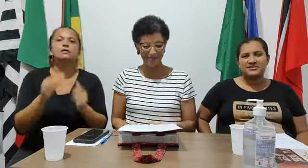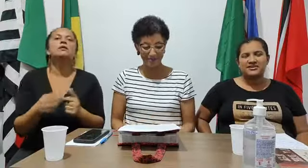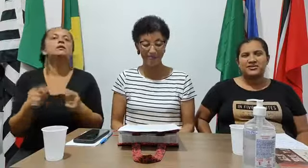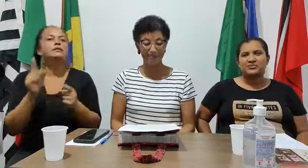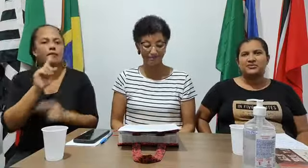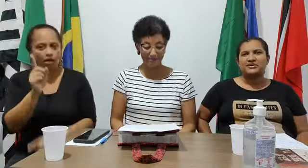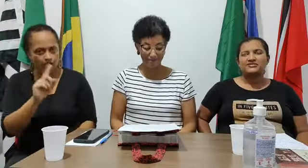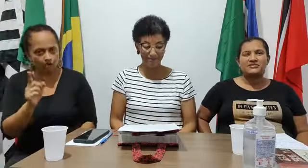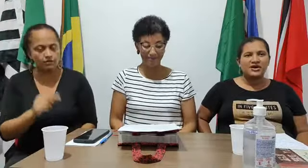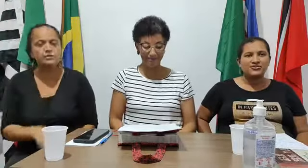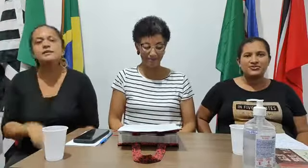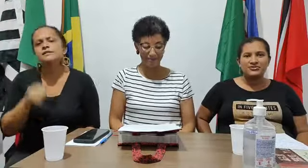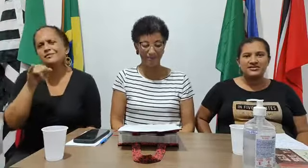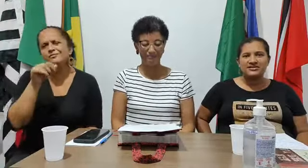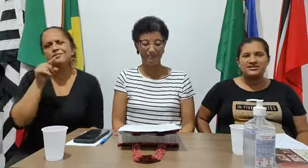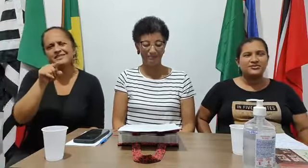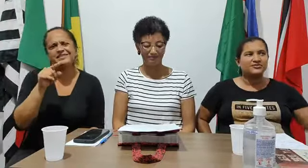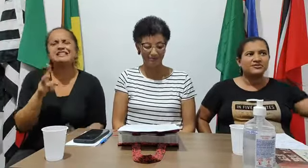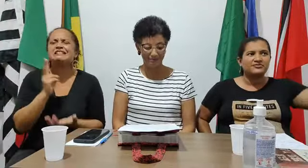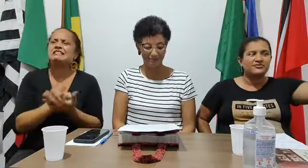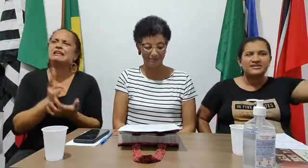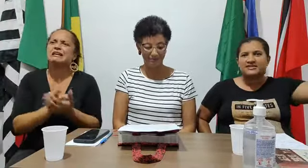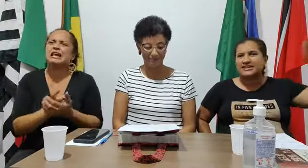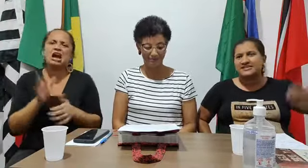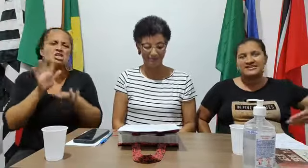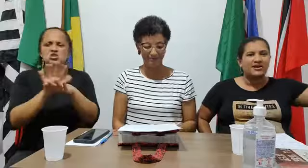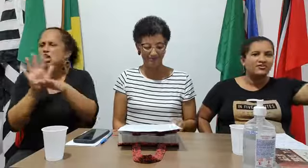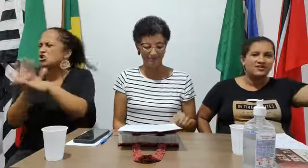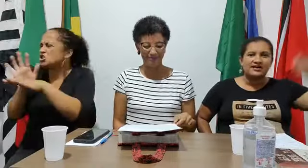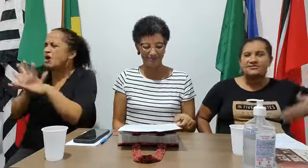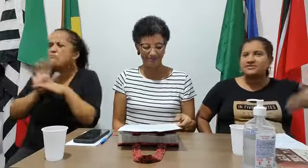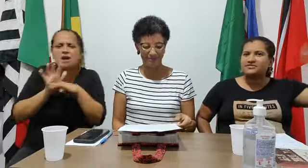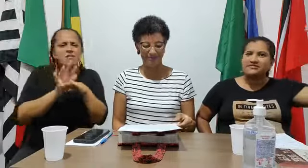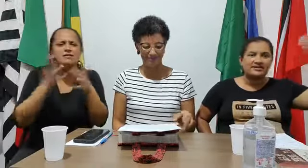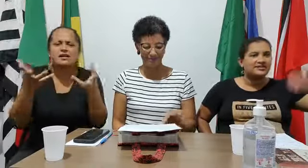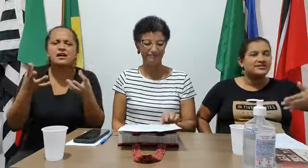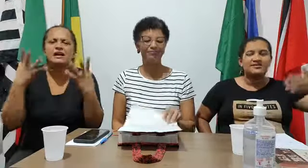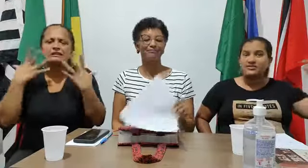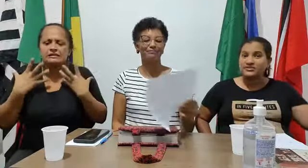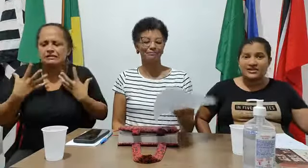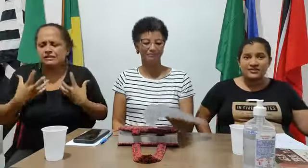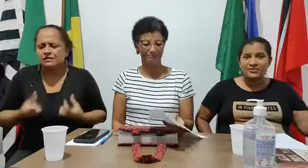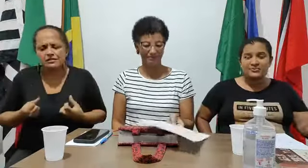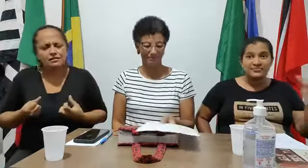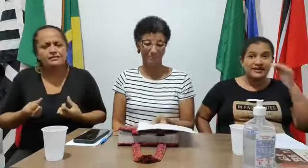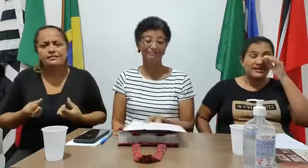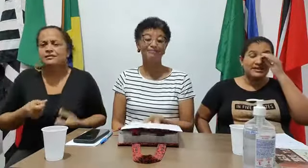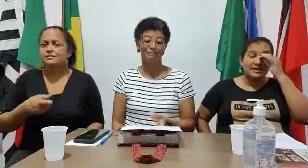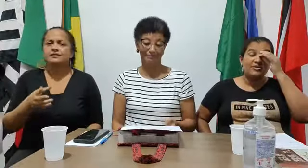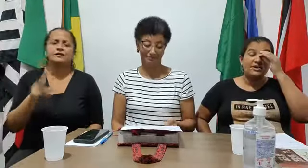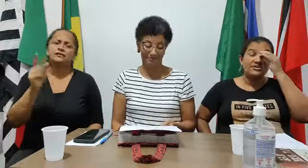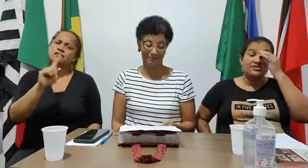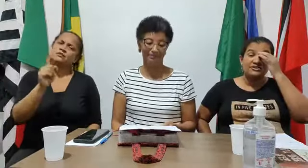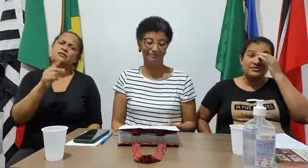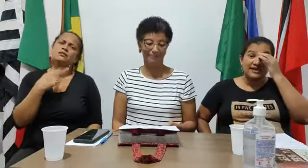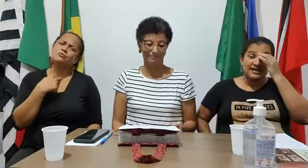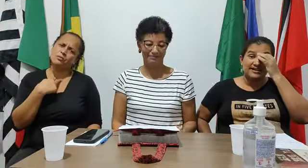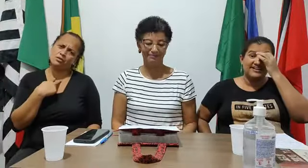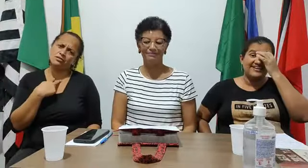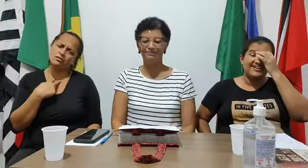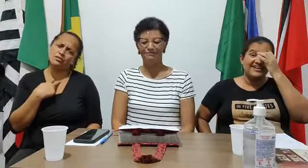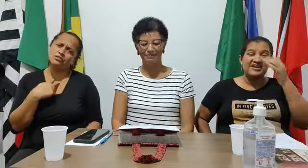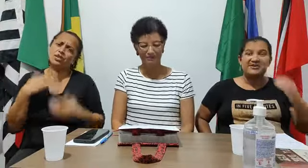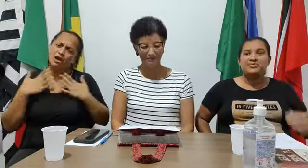frustração. Porque no final do dia, quando você for fazer aquele saldo lá, você vai ver, não deu. E realmente não